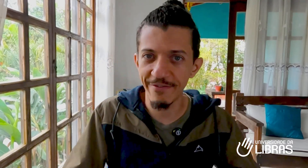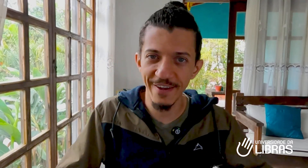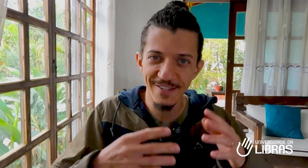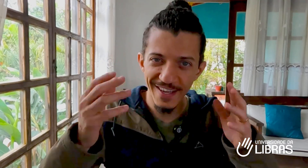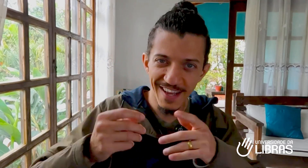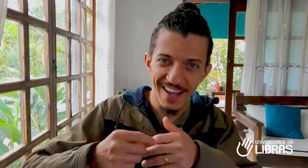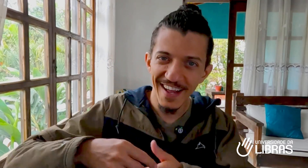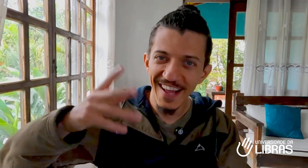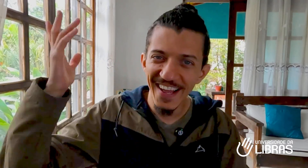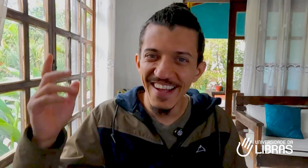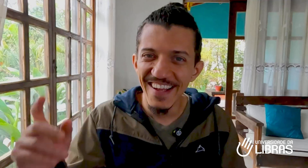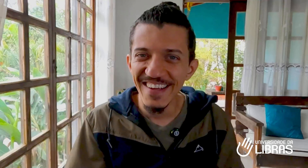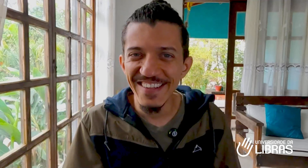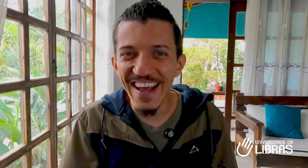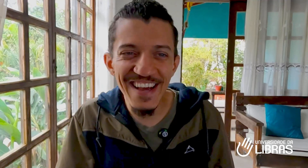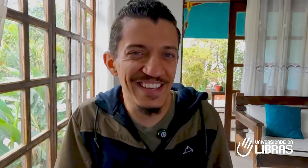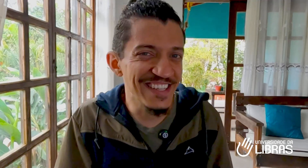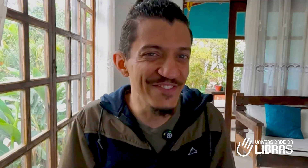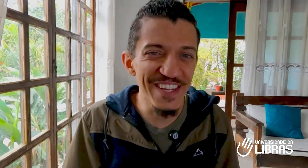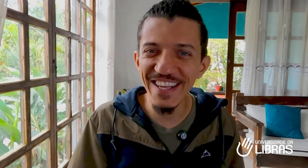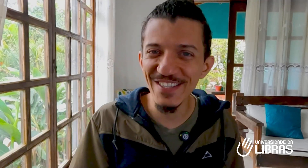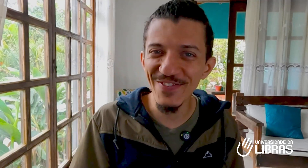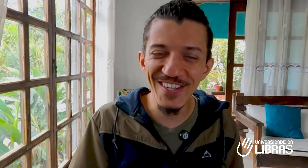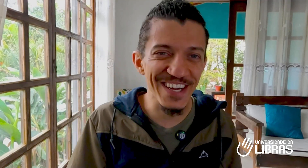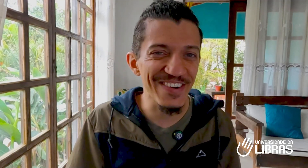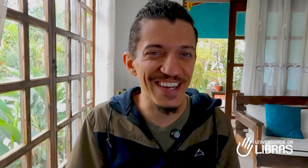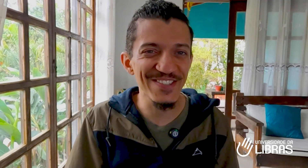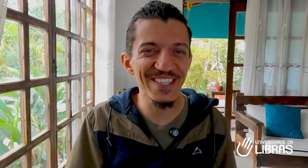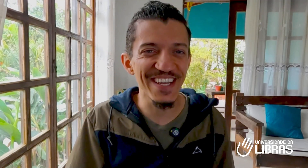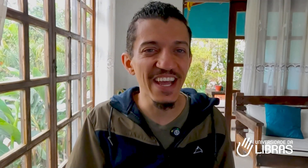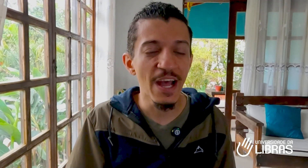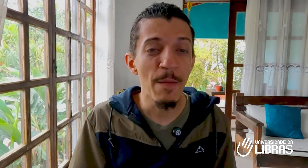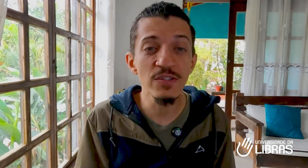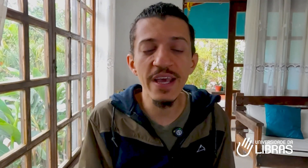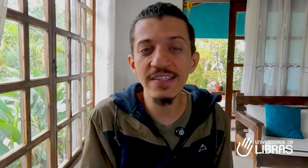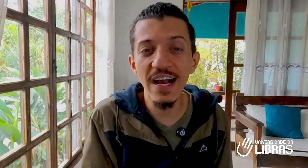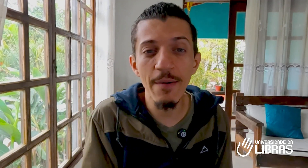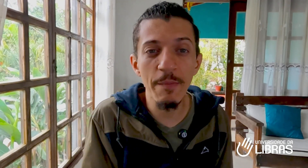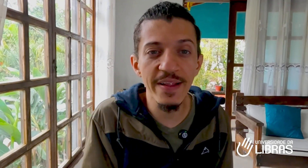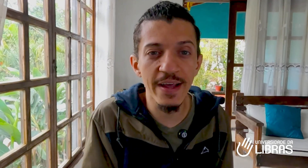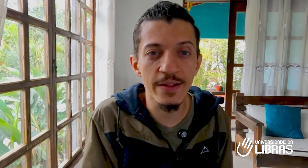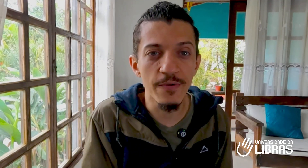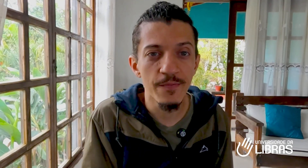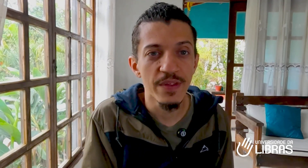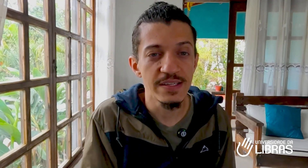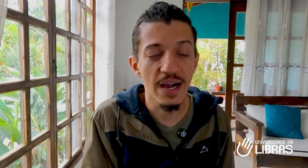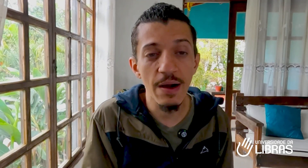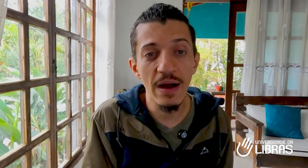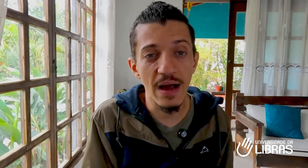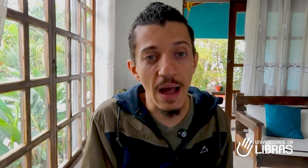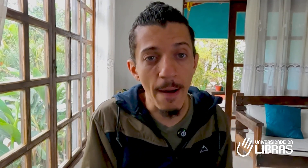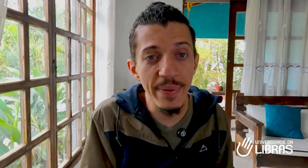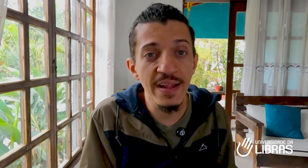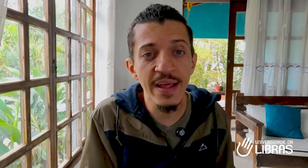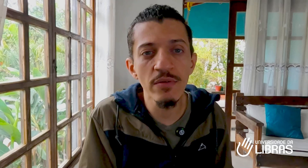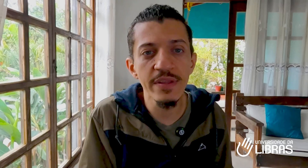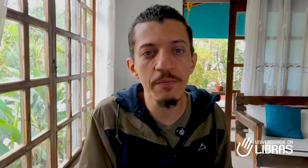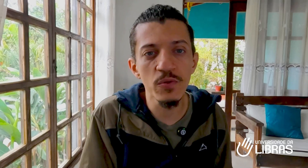fez. Tem infinitas pós-graduações aí. Mas o que você acaba aprendendo? Você acaba aprendendo o tempo todo